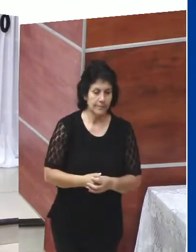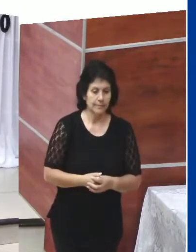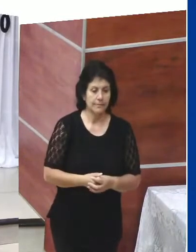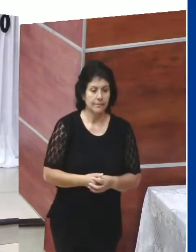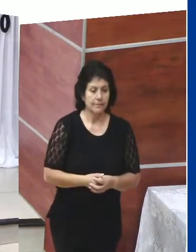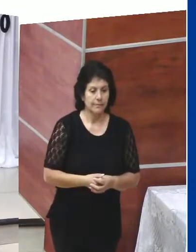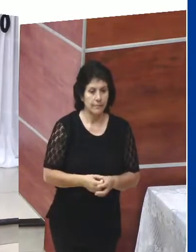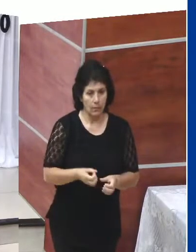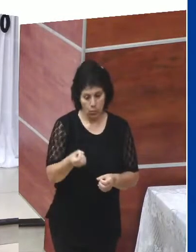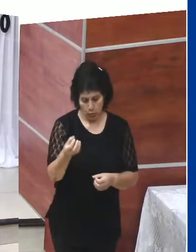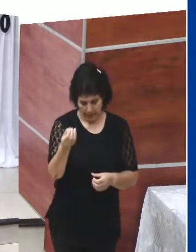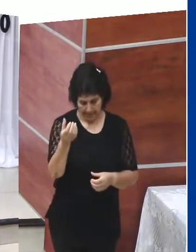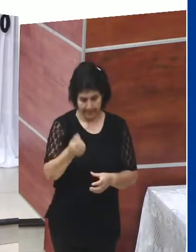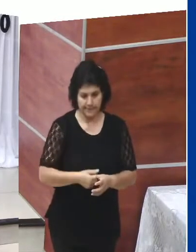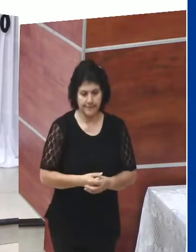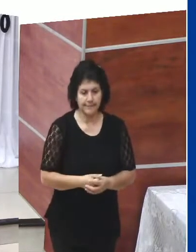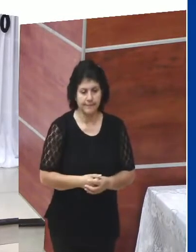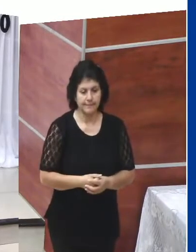Muy bien.